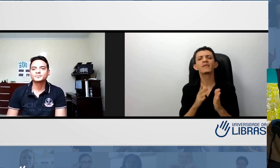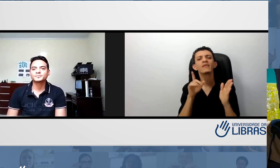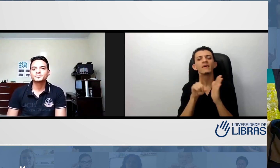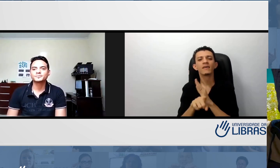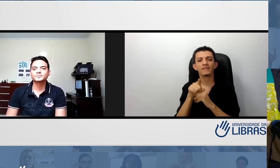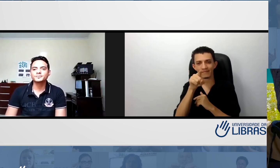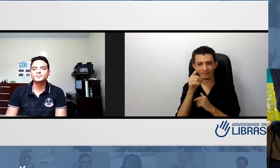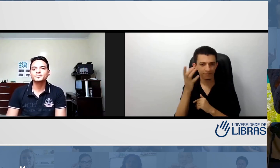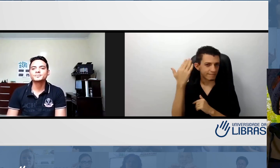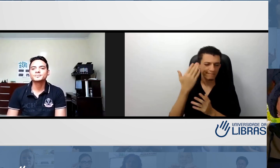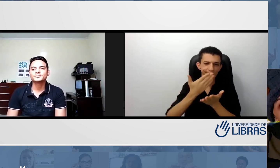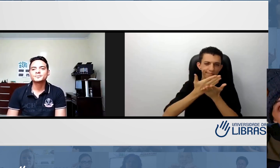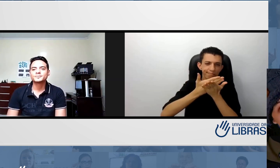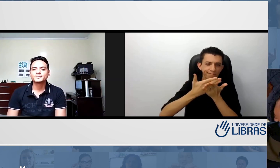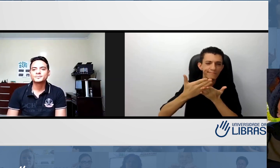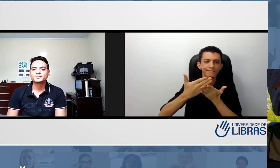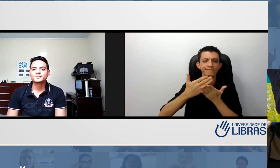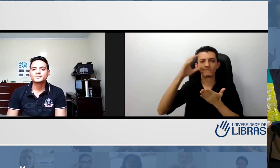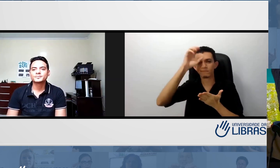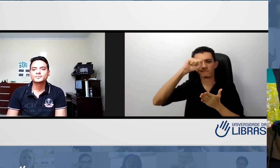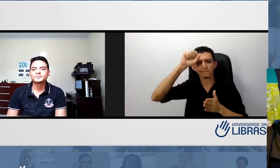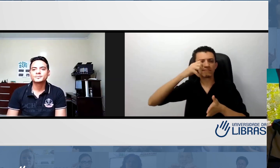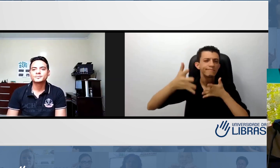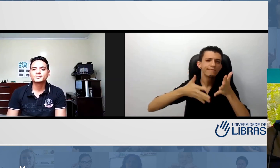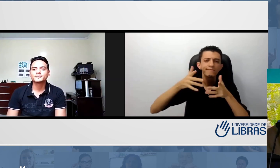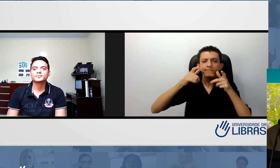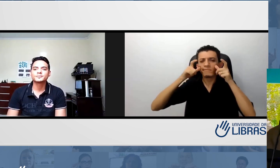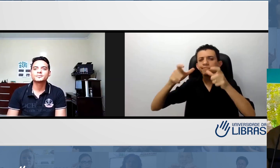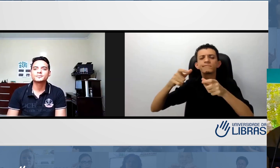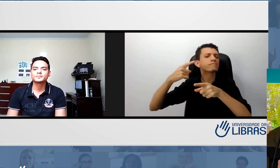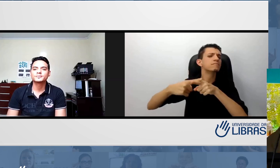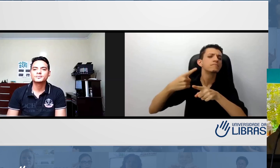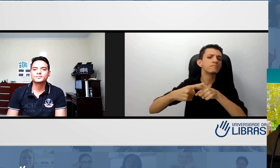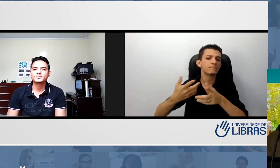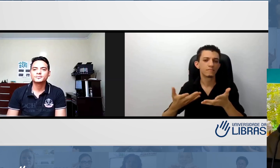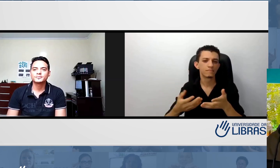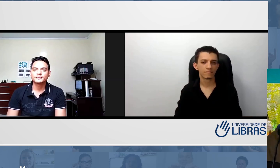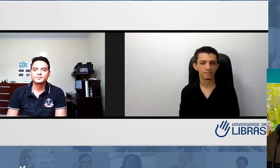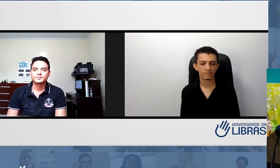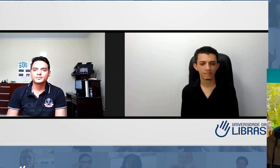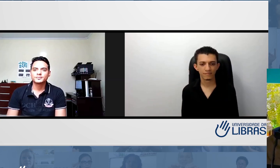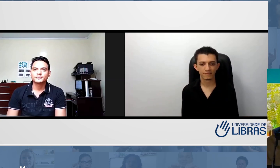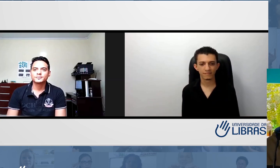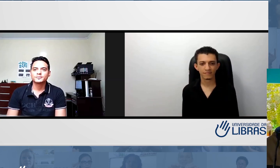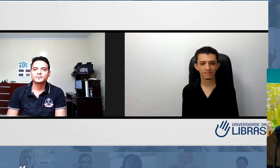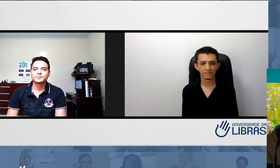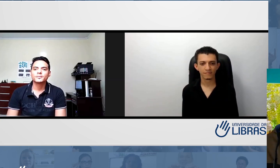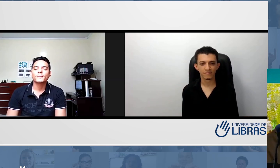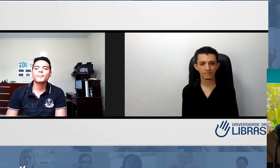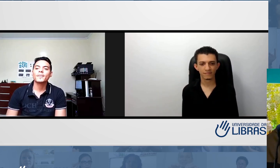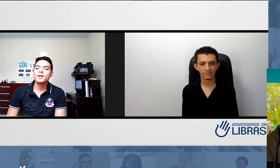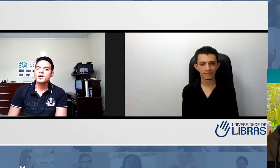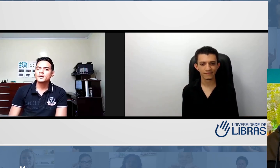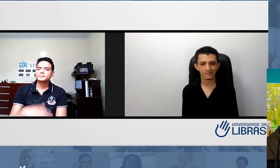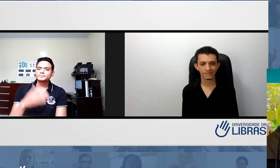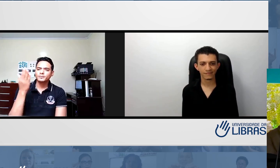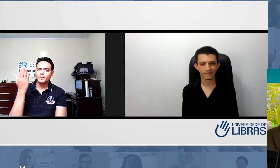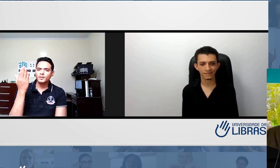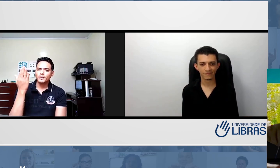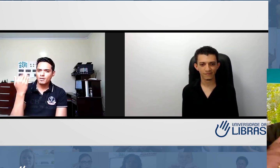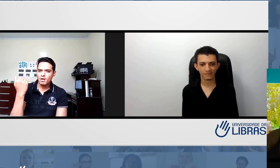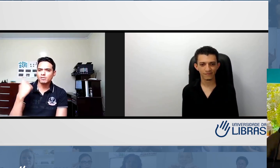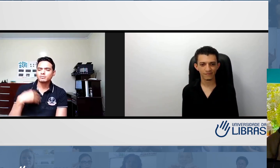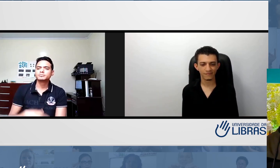essa acessibilidade, porque ele descobriu que quando você se torna intérprete de Libras, quando você está preparado para essa